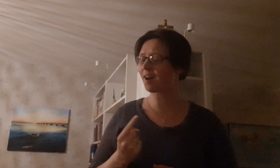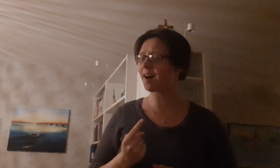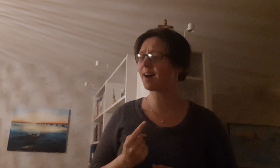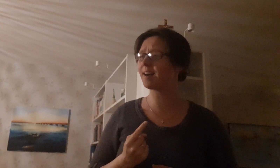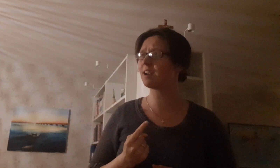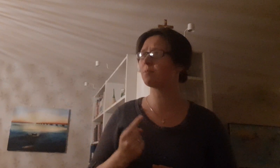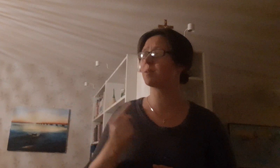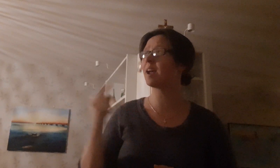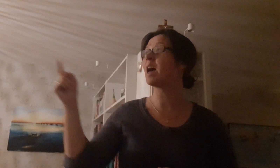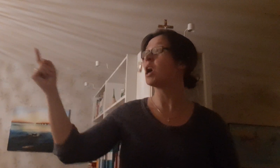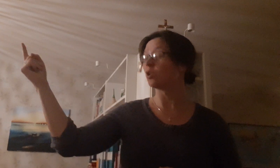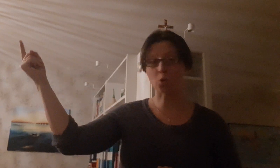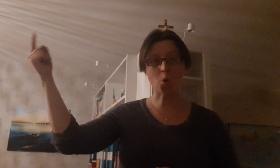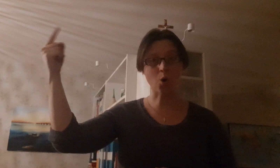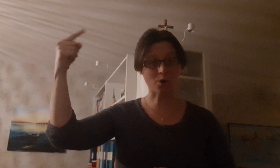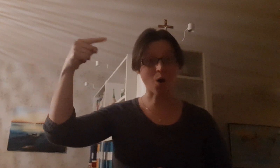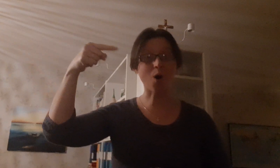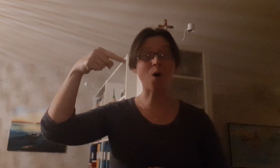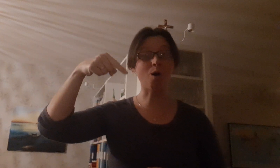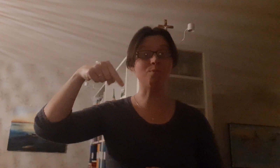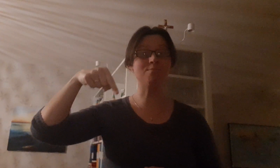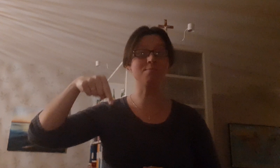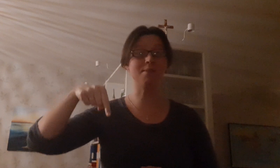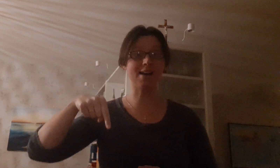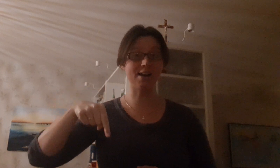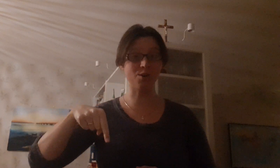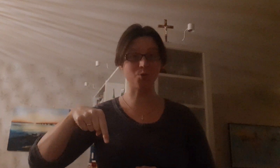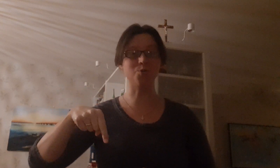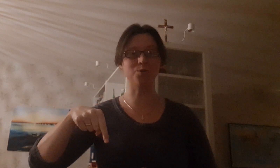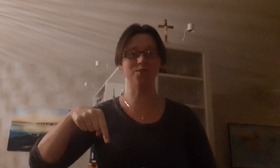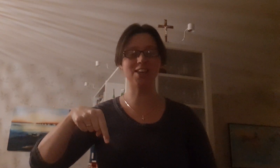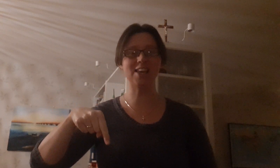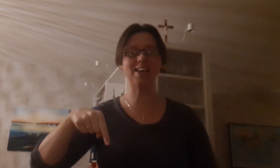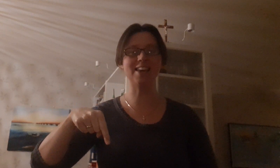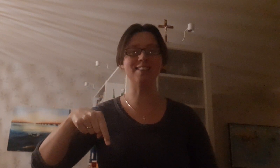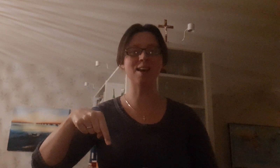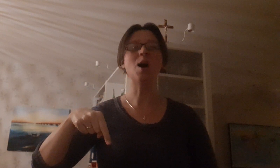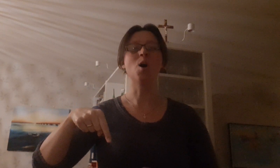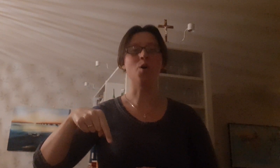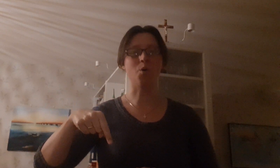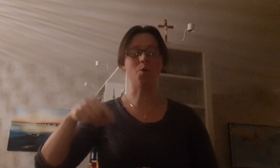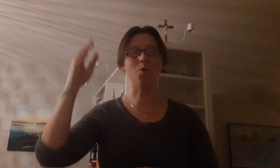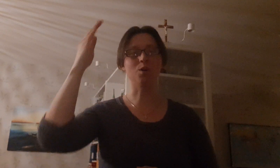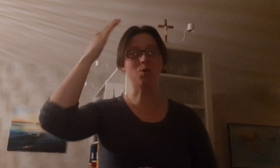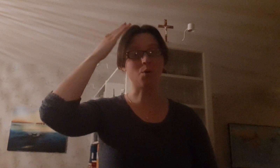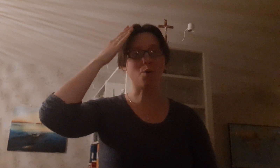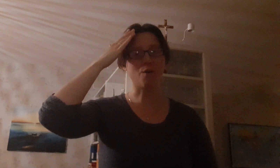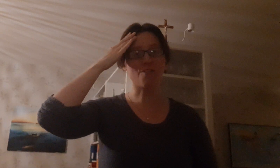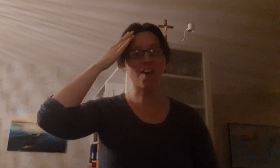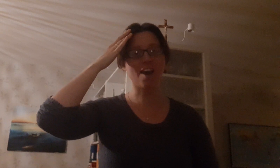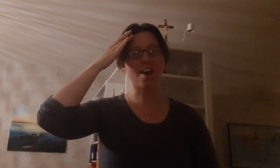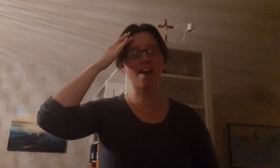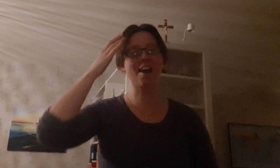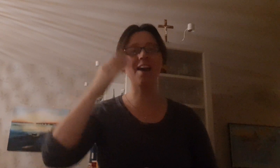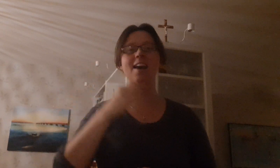närmare, då kommer hon hit. Och då vet